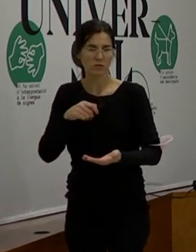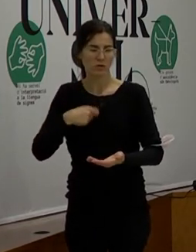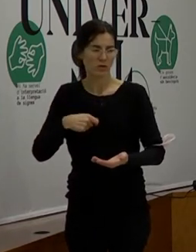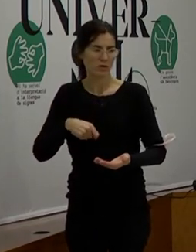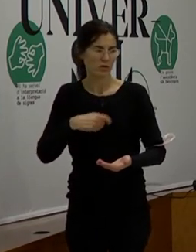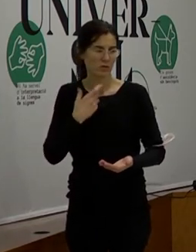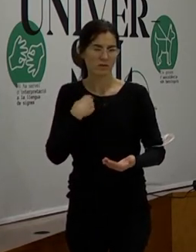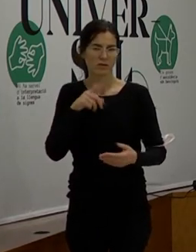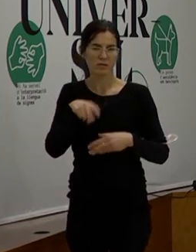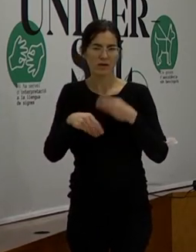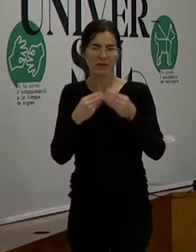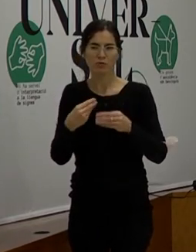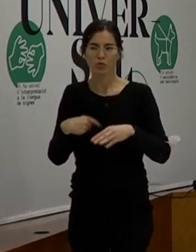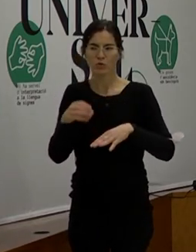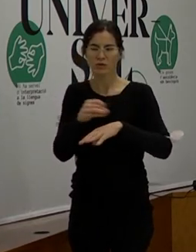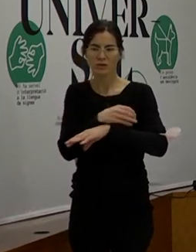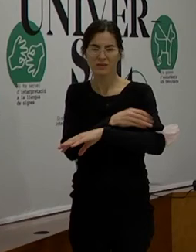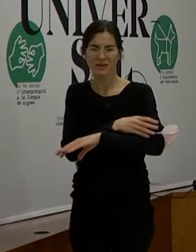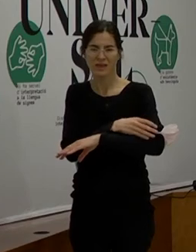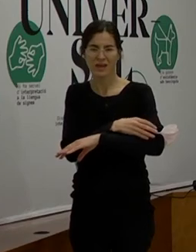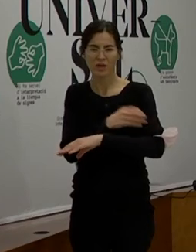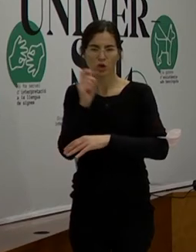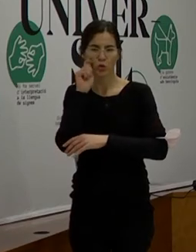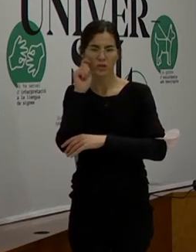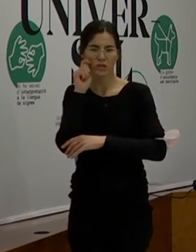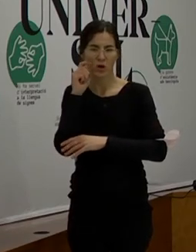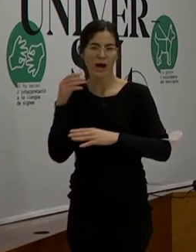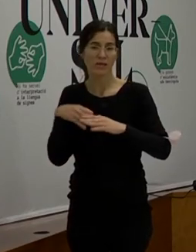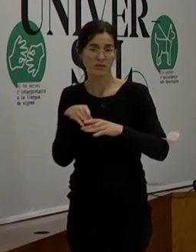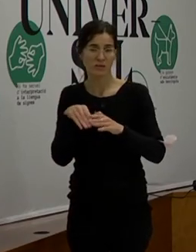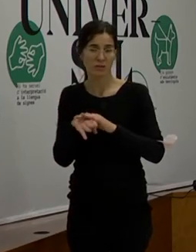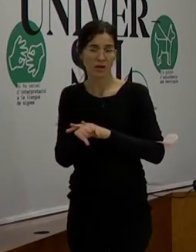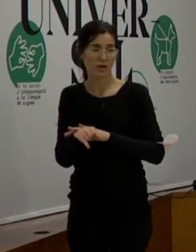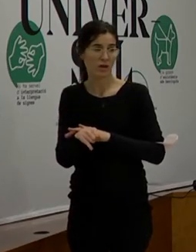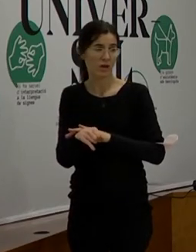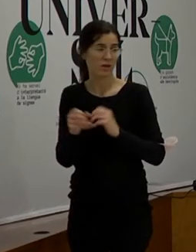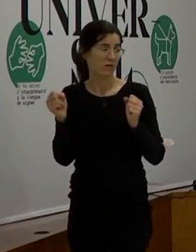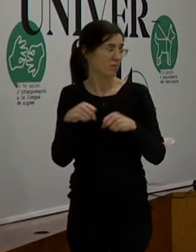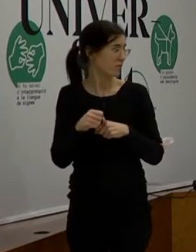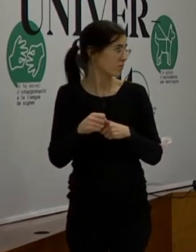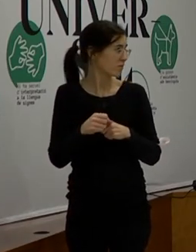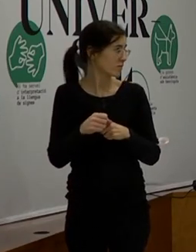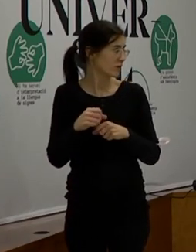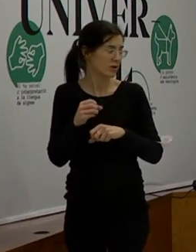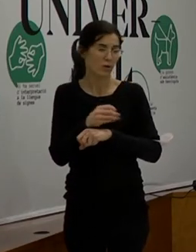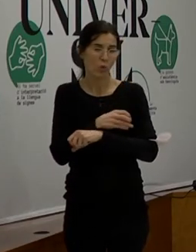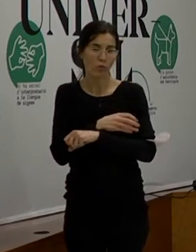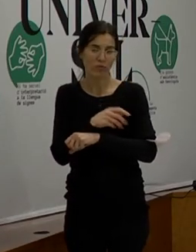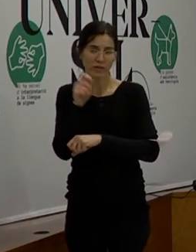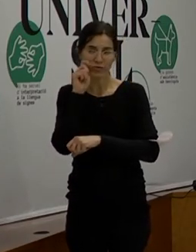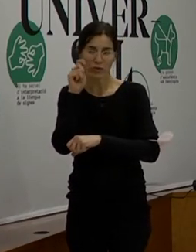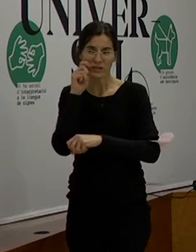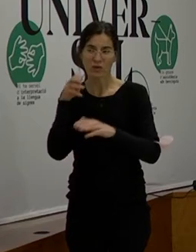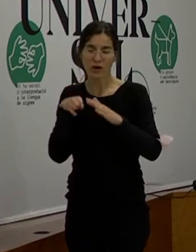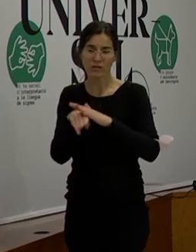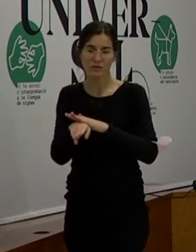tren turístico accesible. Vale? Un tren turístico